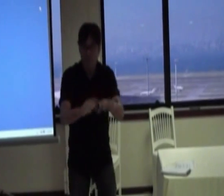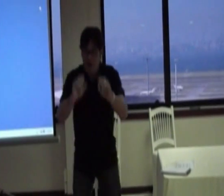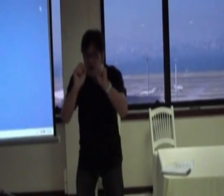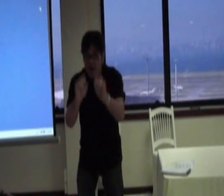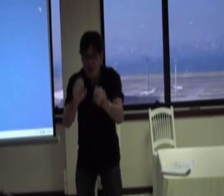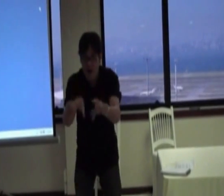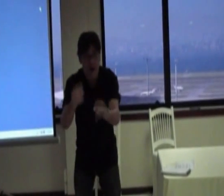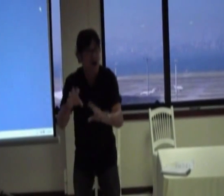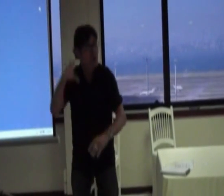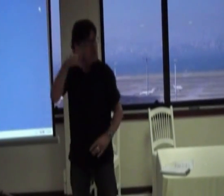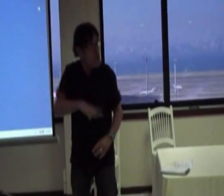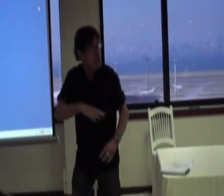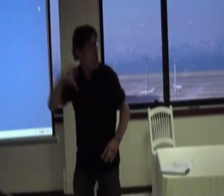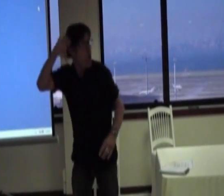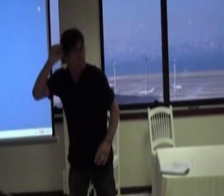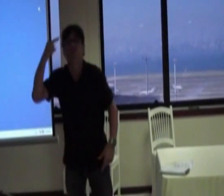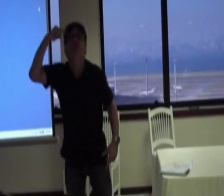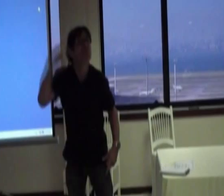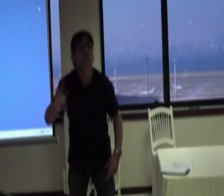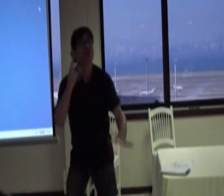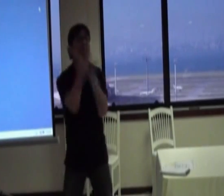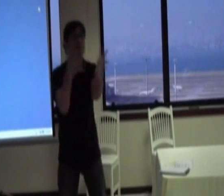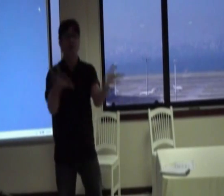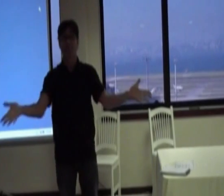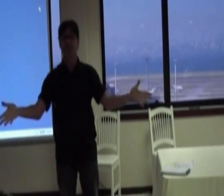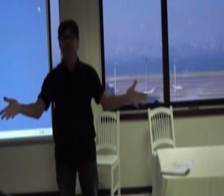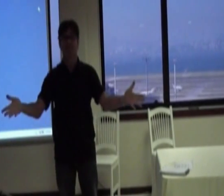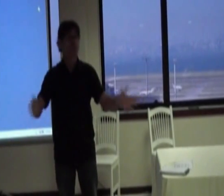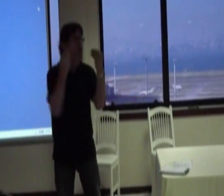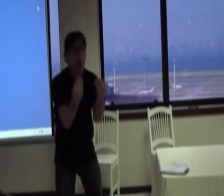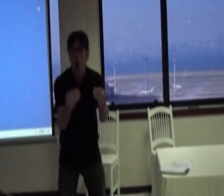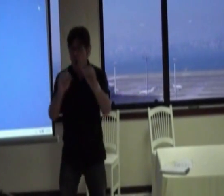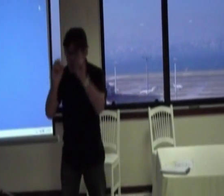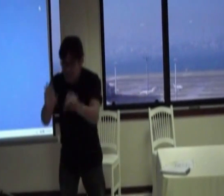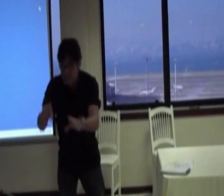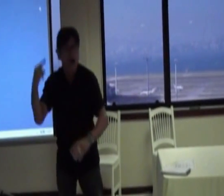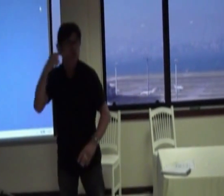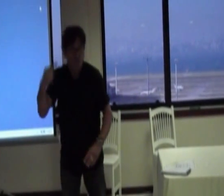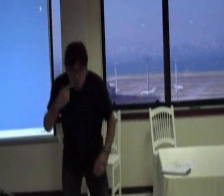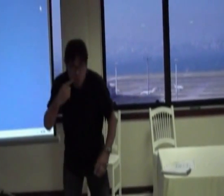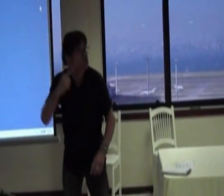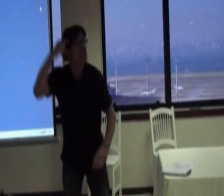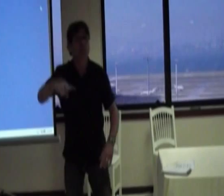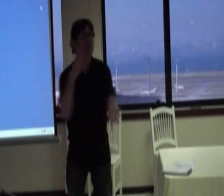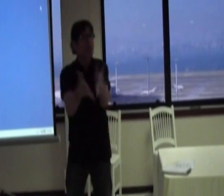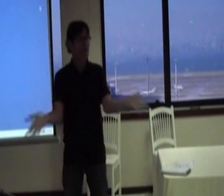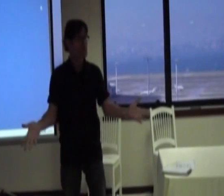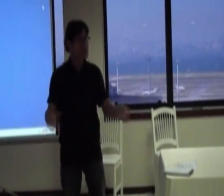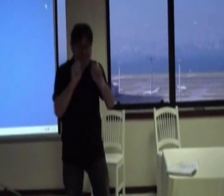para se trabalhar na inclusão. É importante que tenha essa questão de língua de sinais também. Essa educação voltada para surdos.